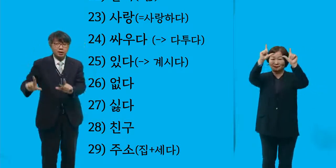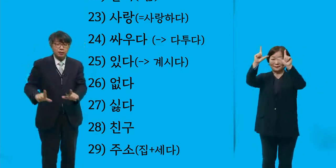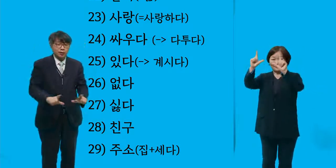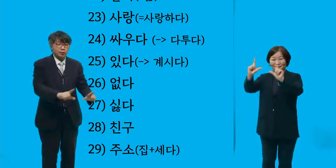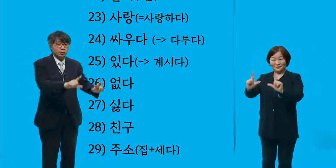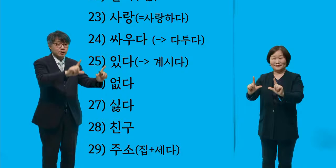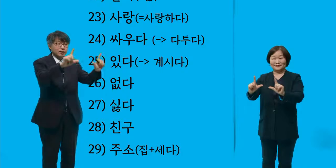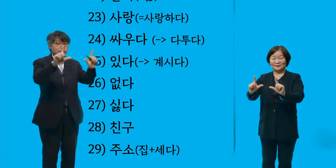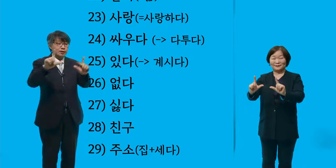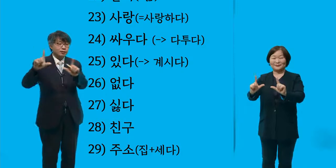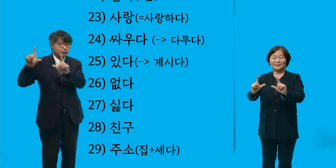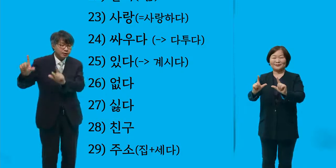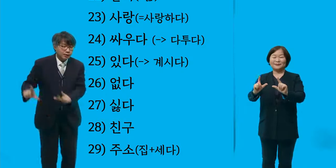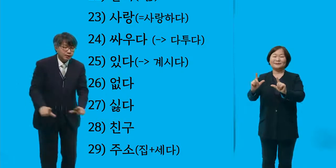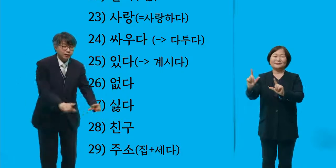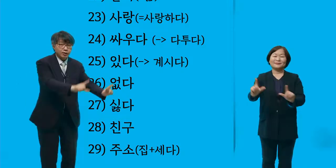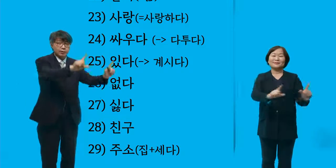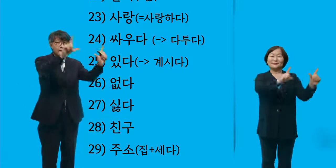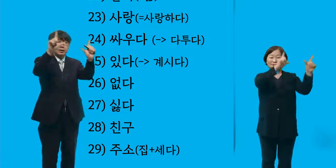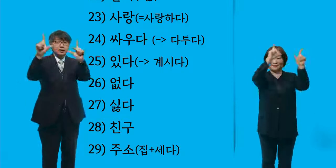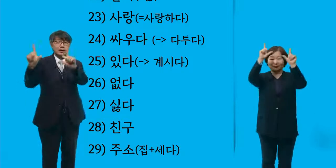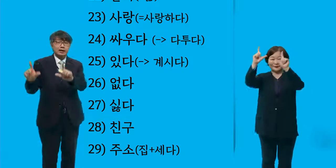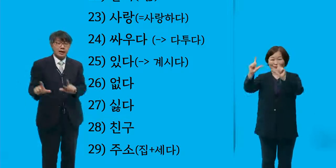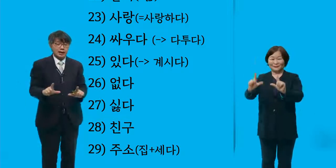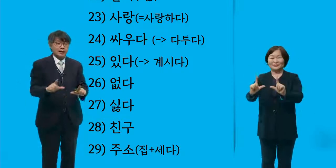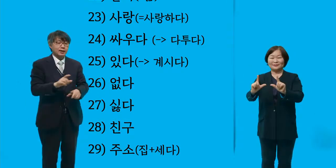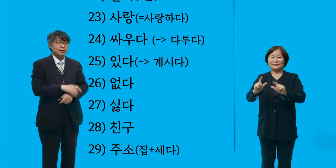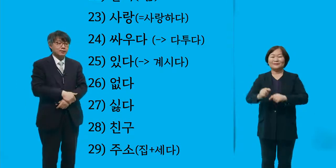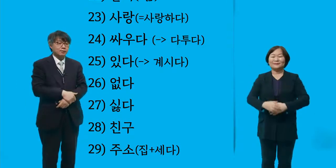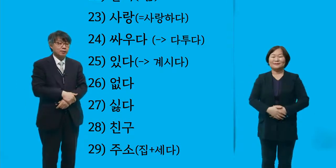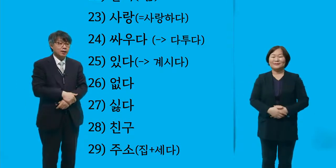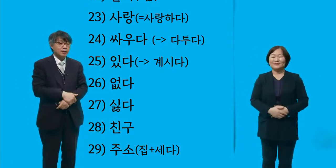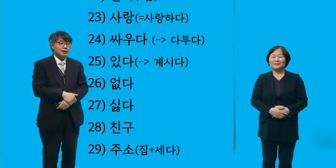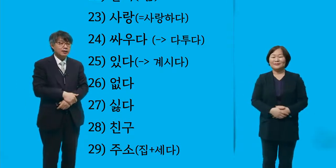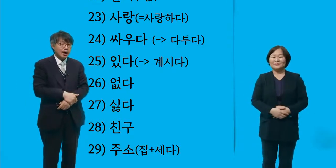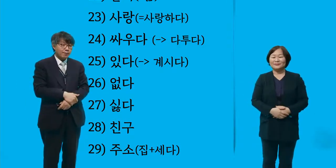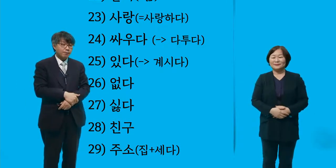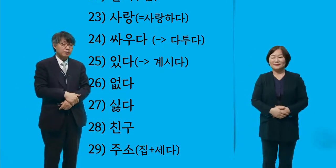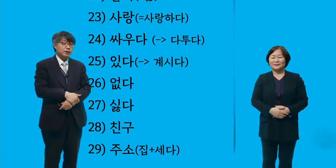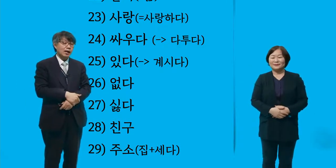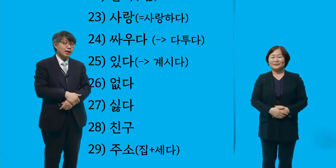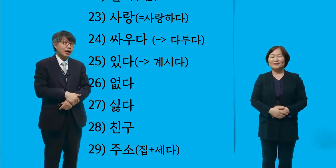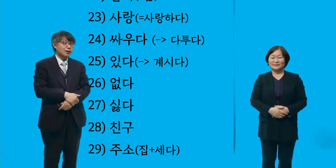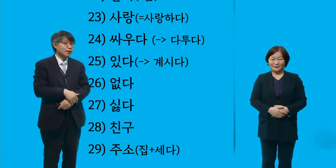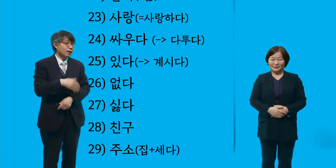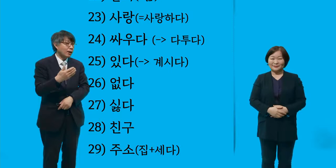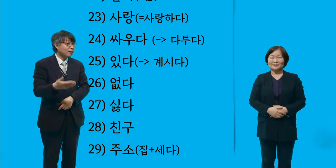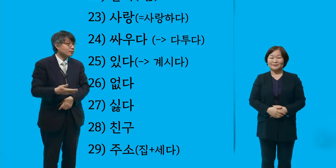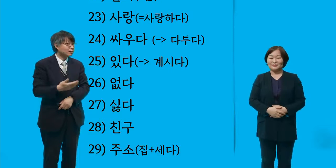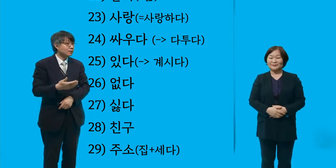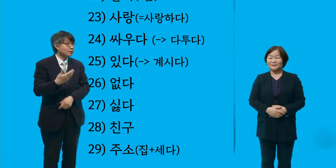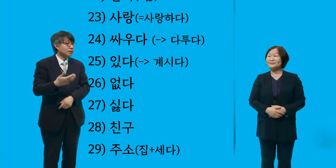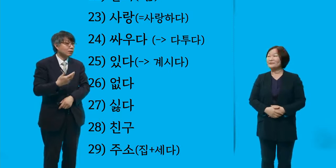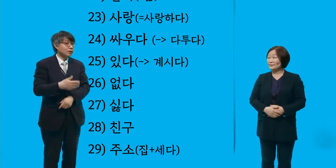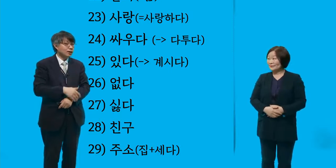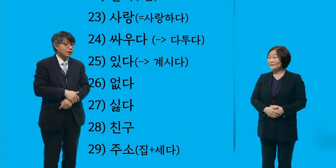계속 반복되면서 사는 거잖아요. 그래서 이렇게 하면 살다라는 뜻입니다. 살다 되게 많이 사용하는